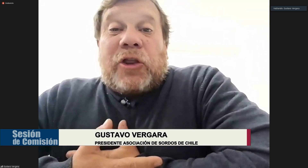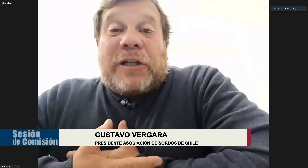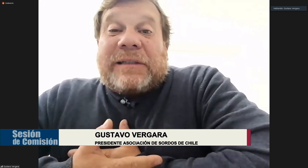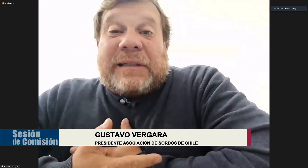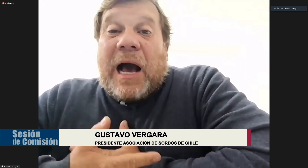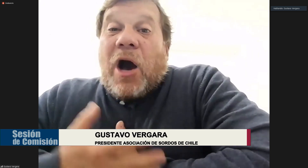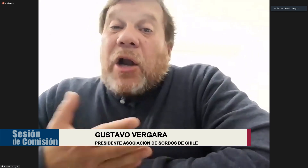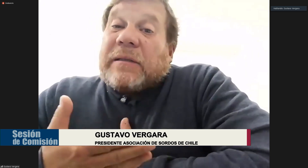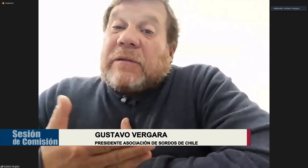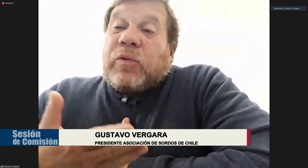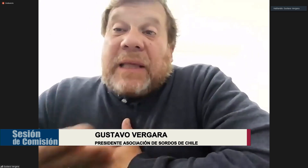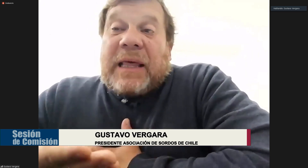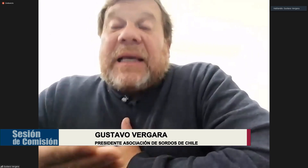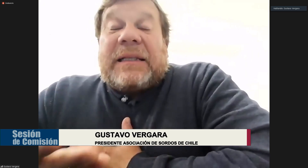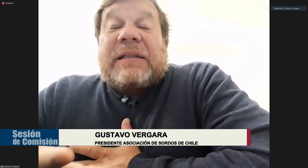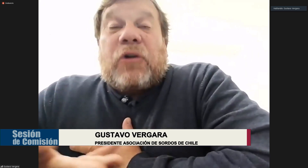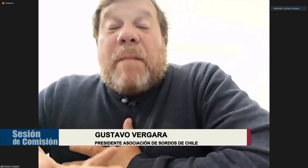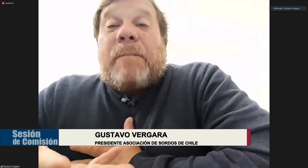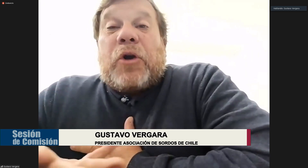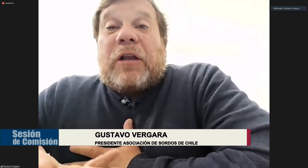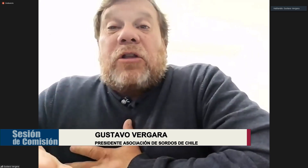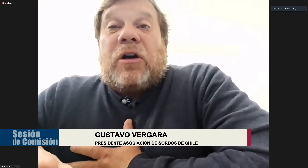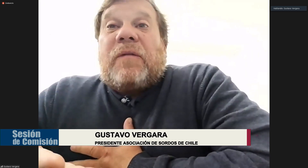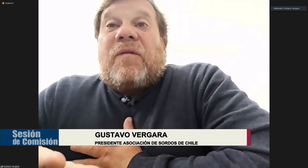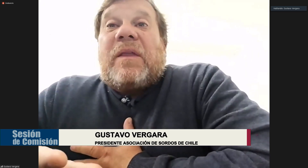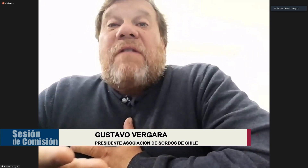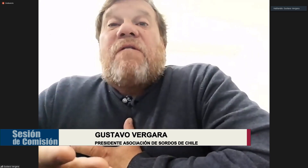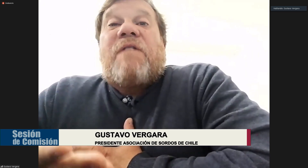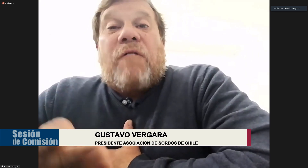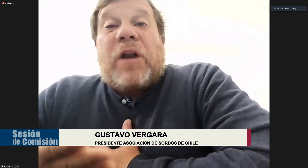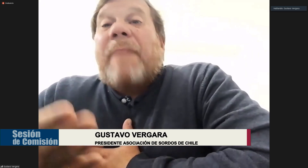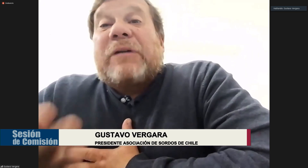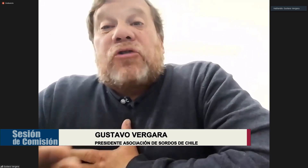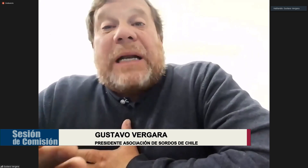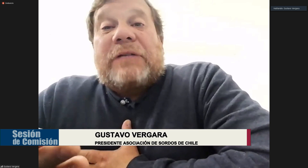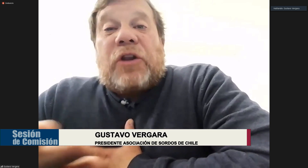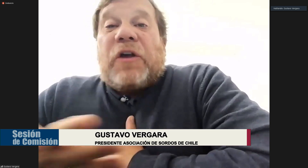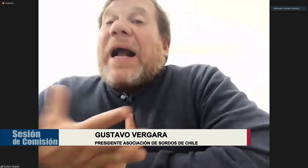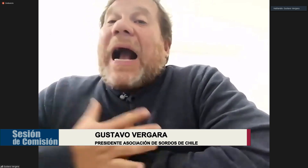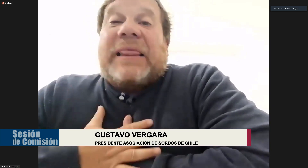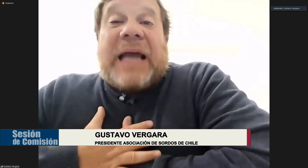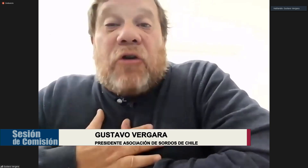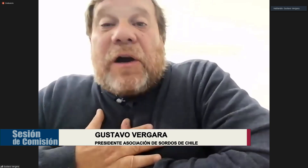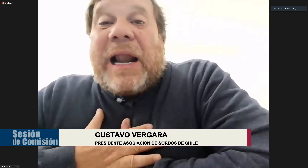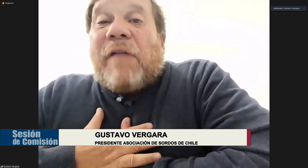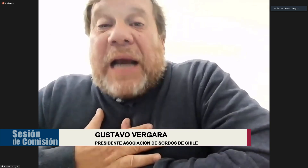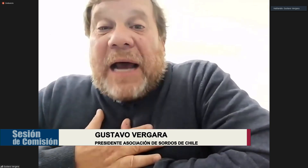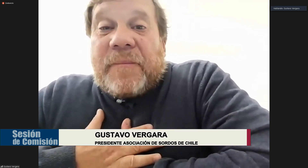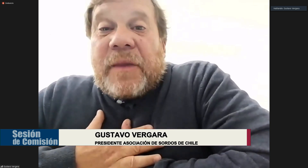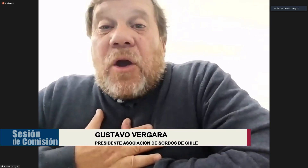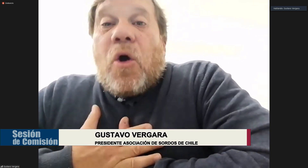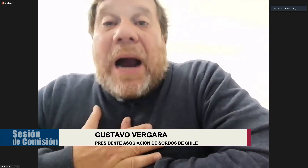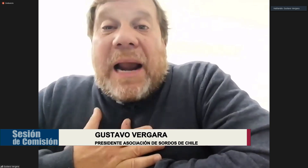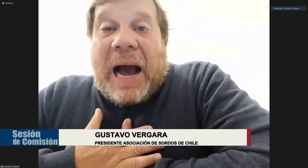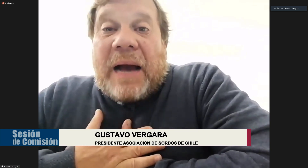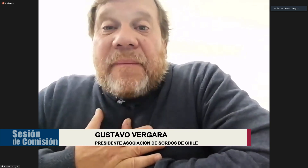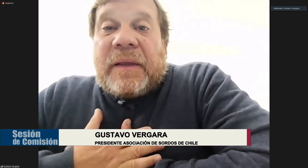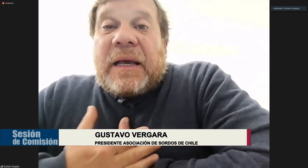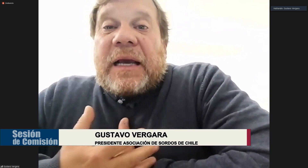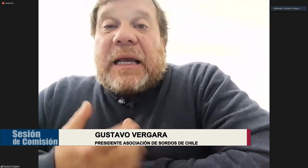Entonces, ahora que desarrollen proyectos en favor a personas sordas, encantado de colaborar. Ojalá que esto